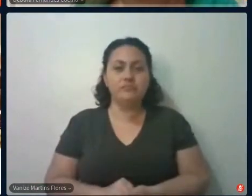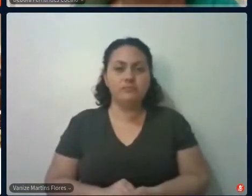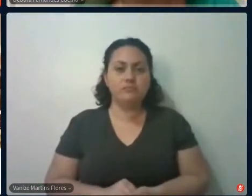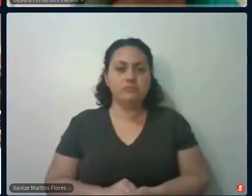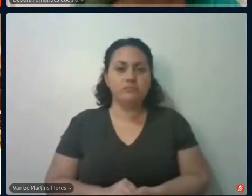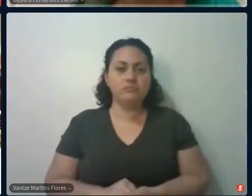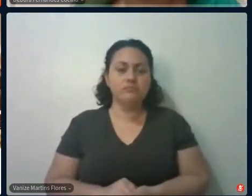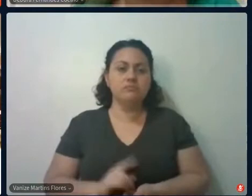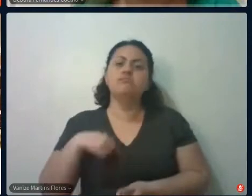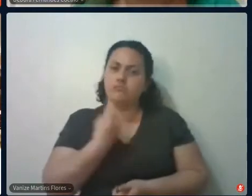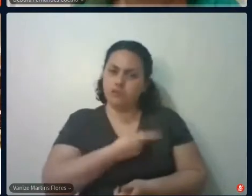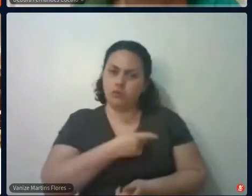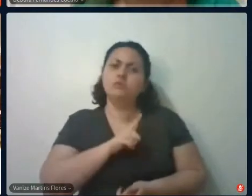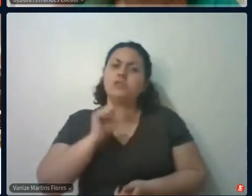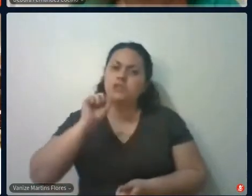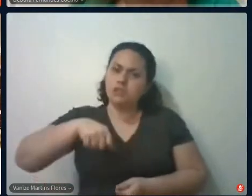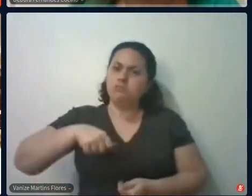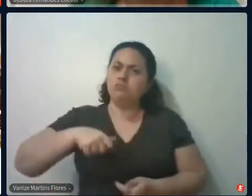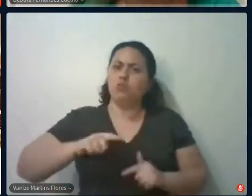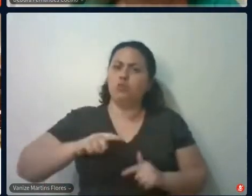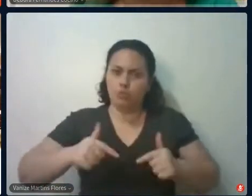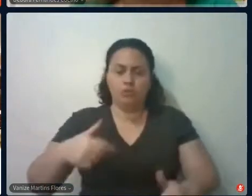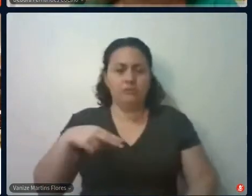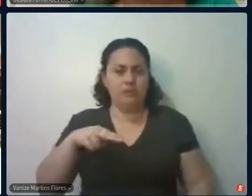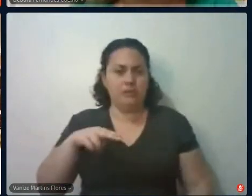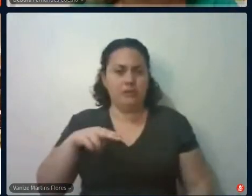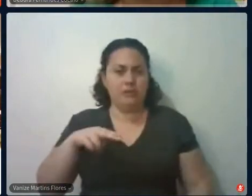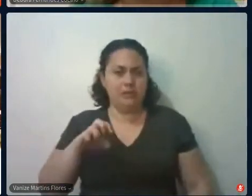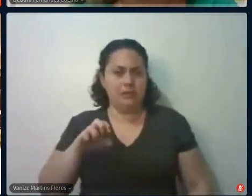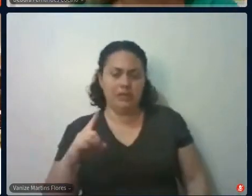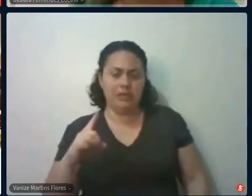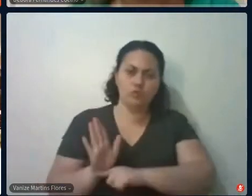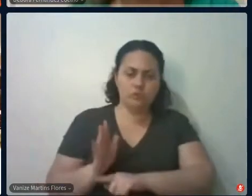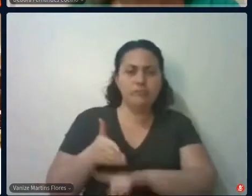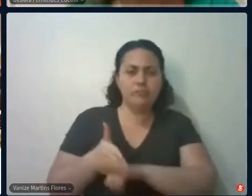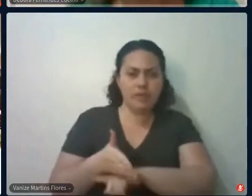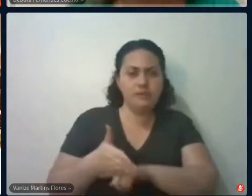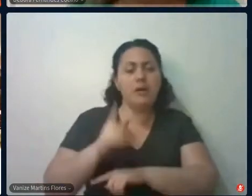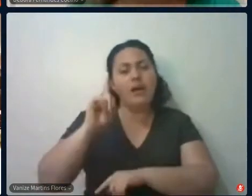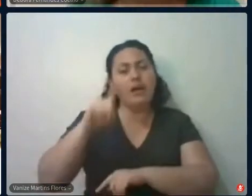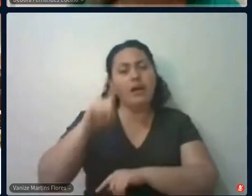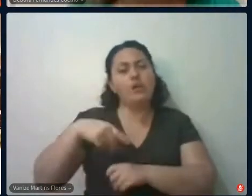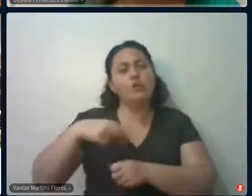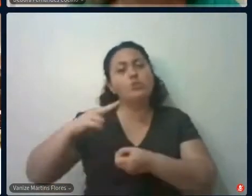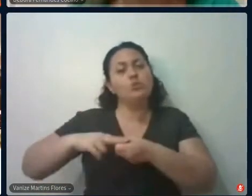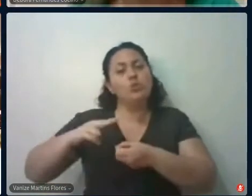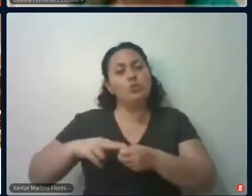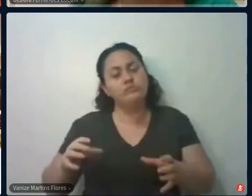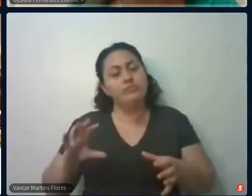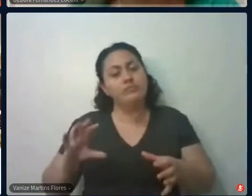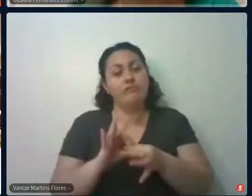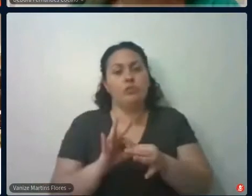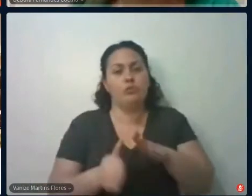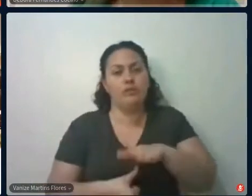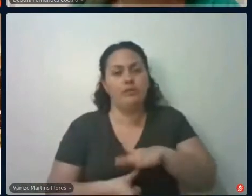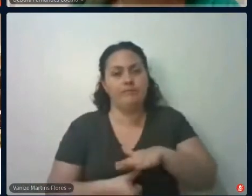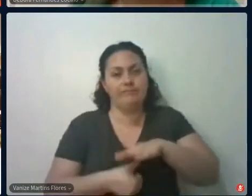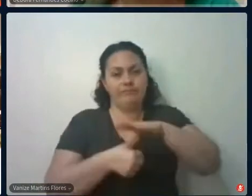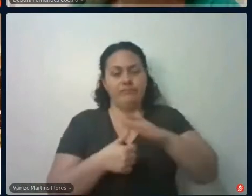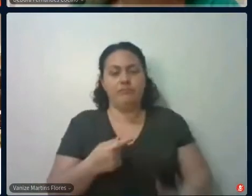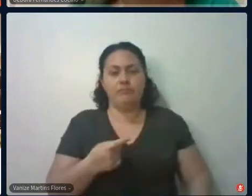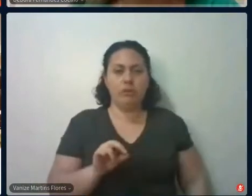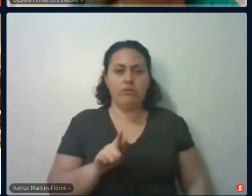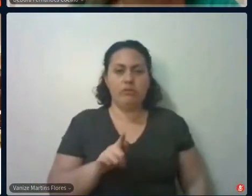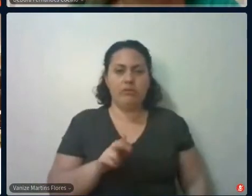em atuação, o NEAD está participando, é um núcleo da Prograde, né, e tem participado e